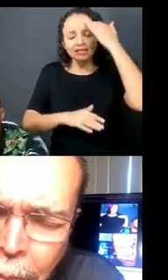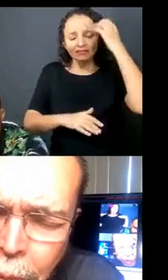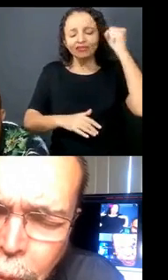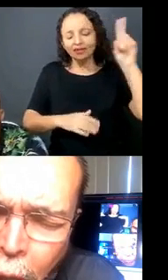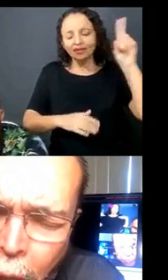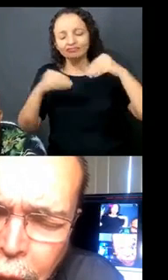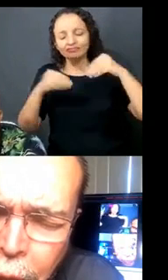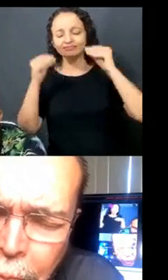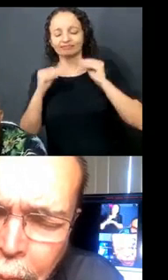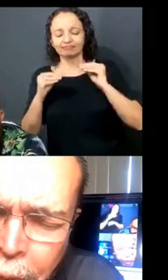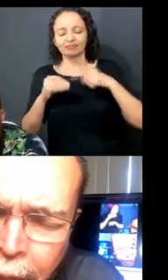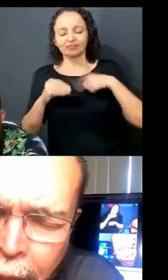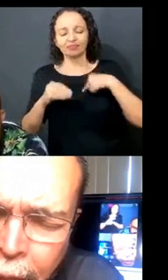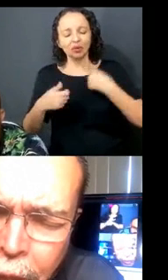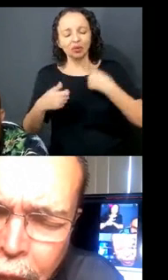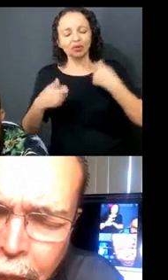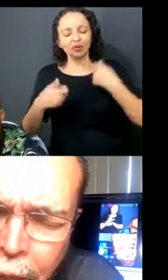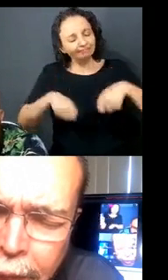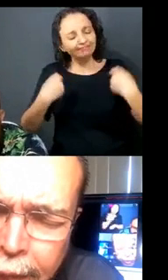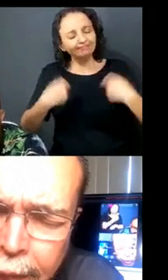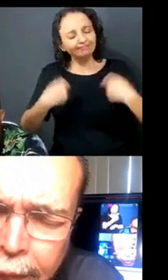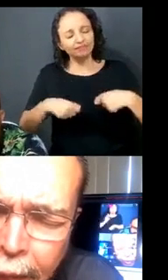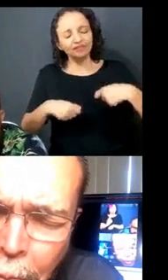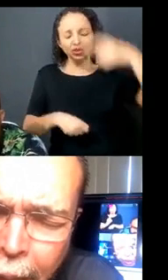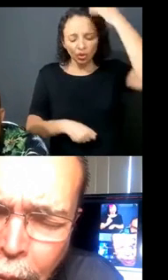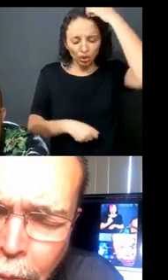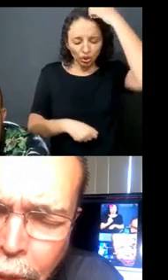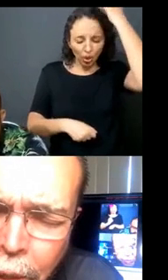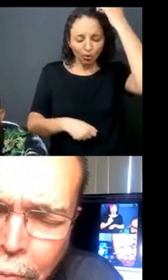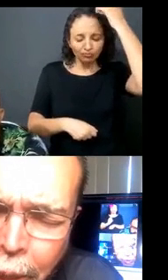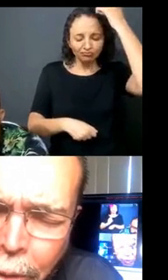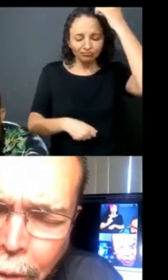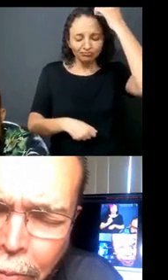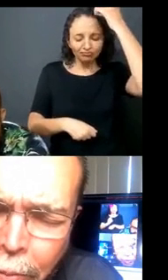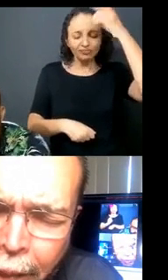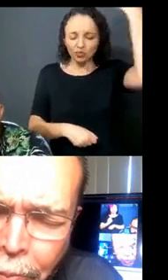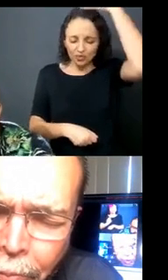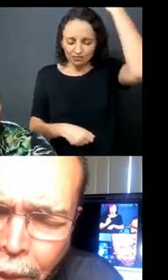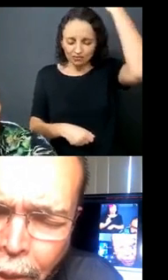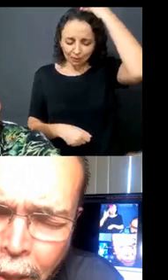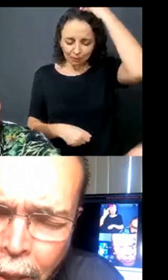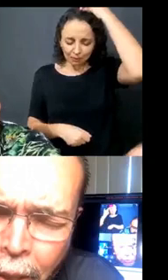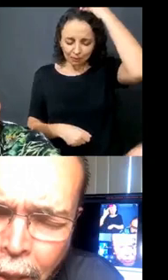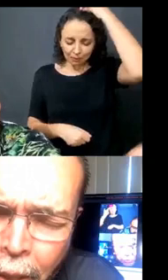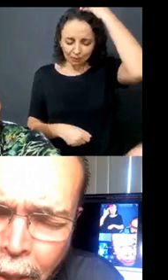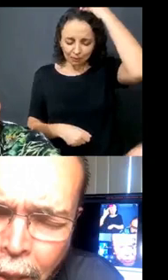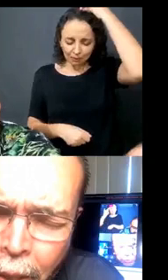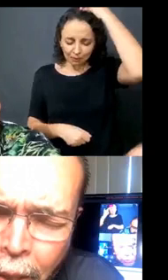precisamos do dom do Espírito Santo, chamado discernimento de Espírito, Pai.